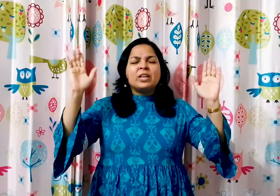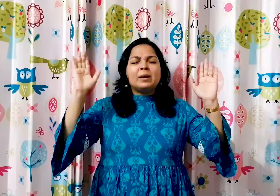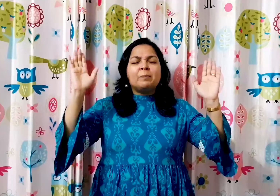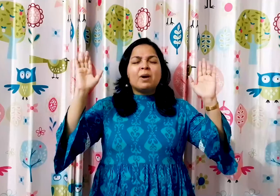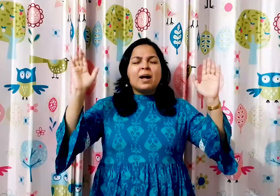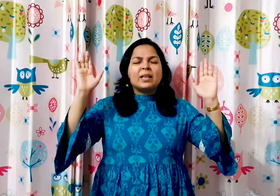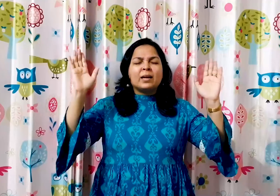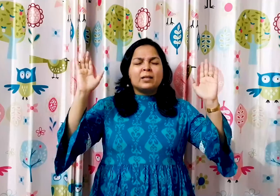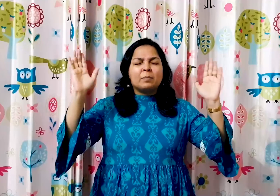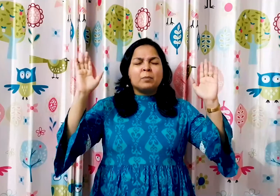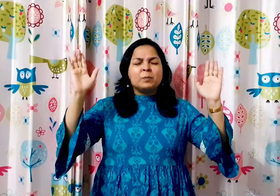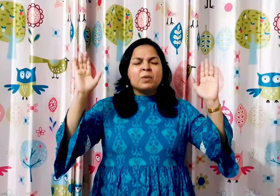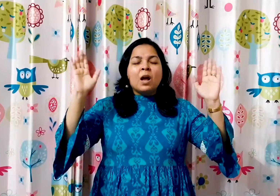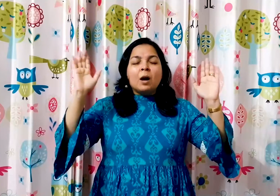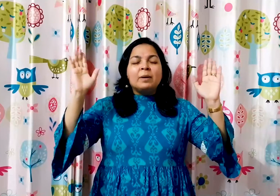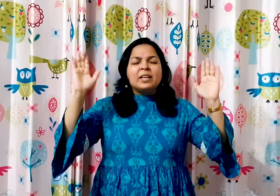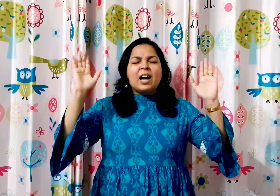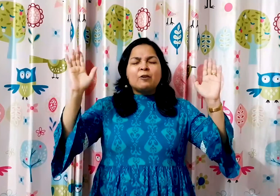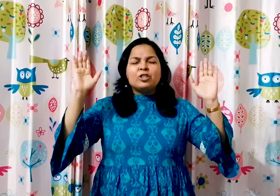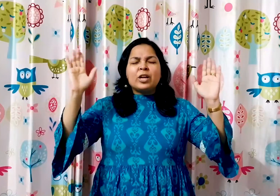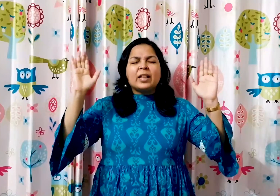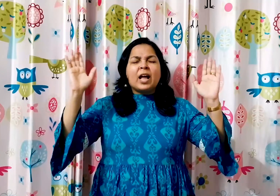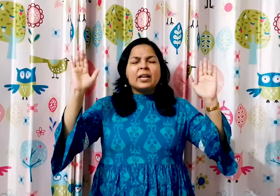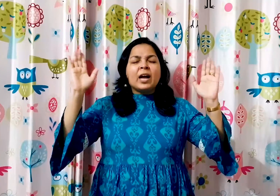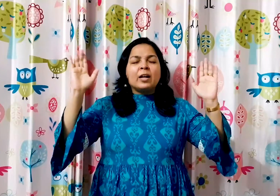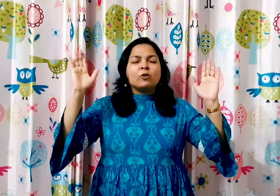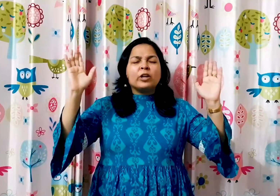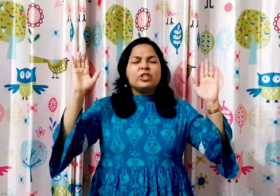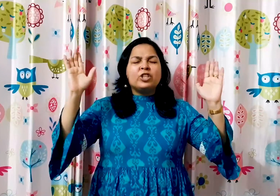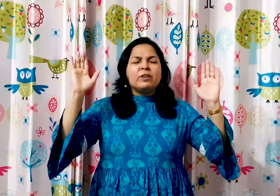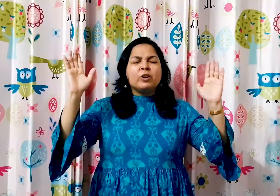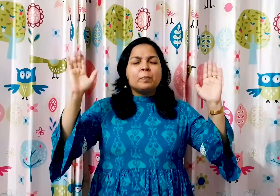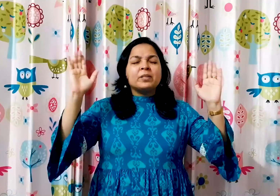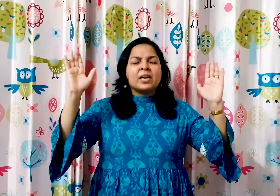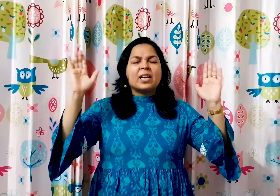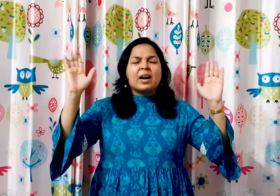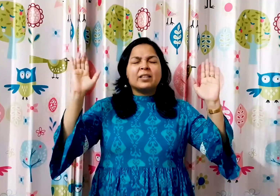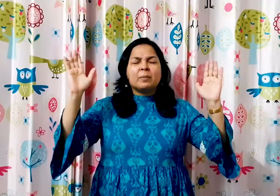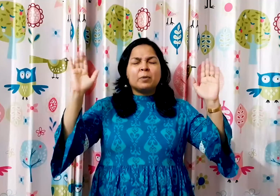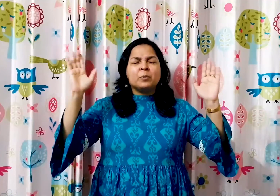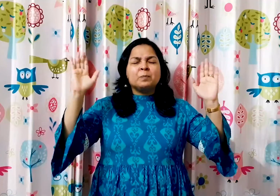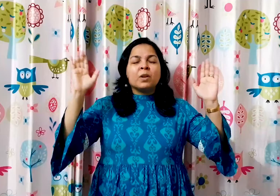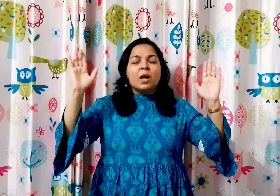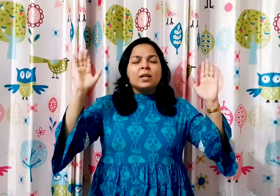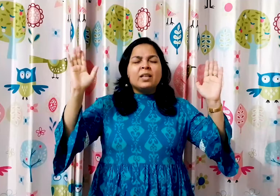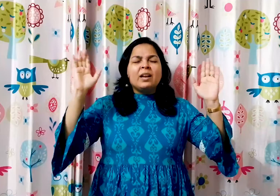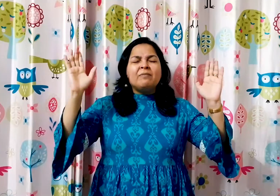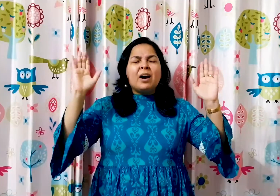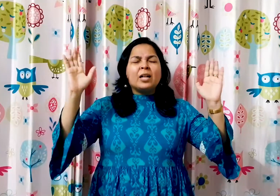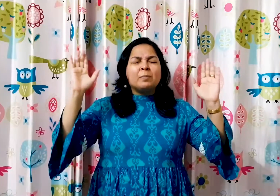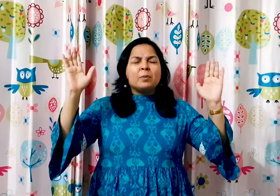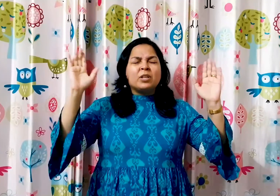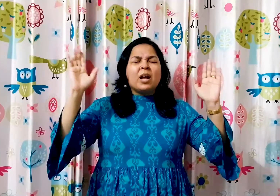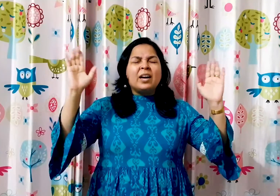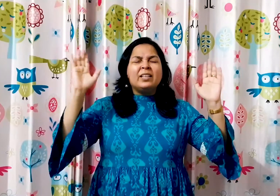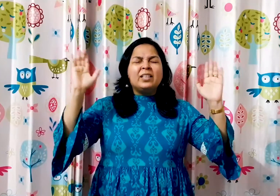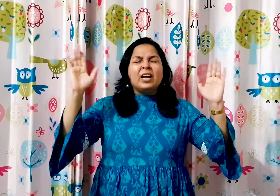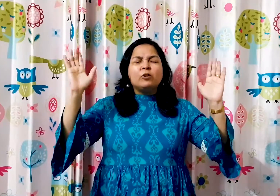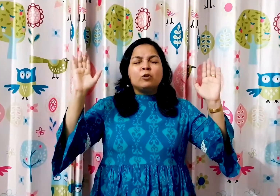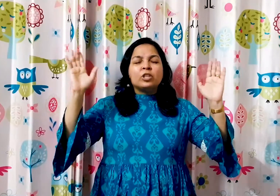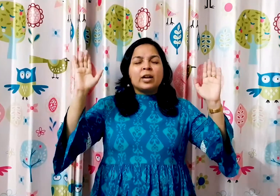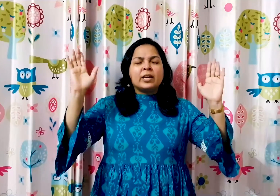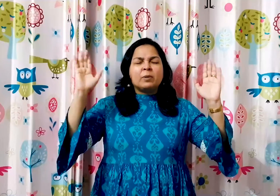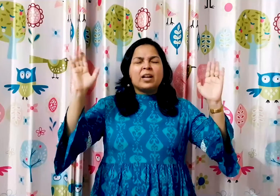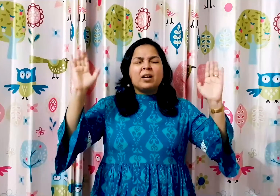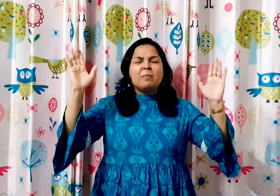है प्रभु हम तेरे प्रार्थना करते हैं अब अंधकार और शैतान के हाथ को की छीन ऊपर से काट दे धन्यवाद प्रभु हर